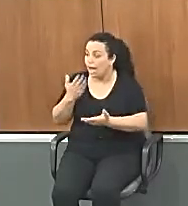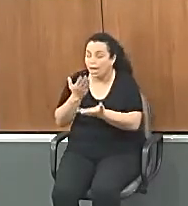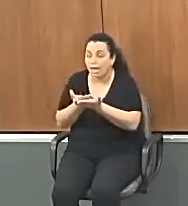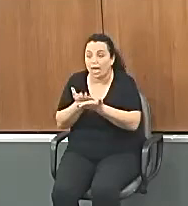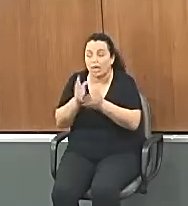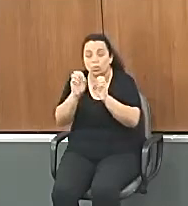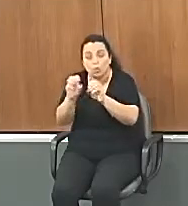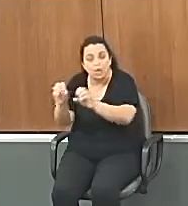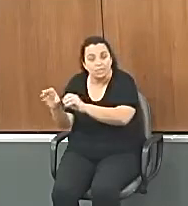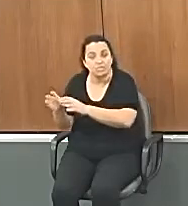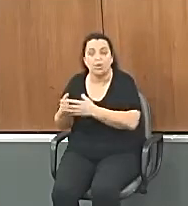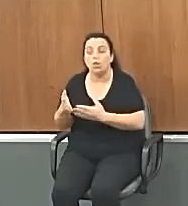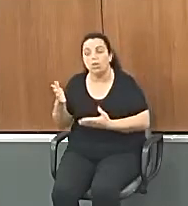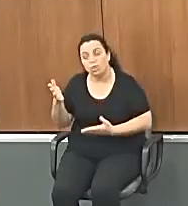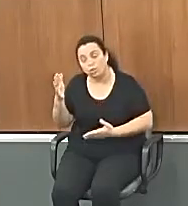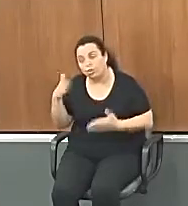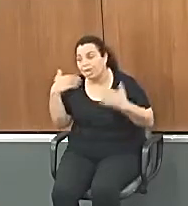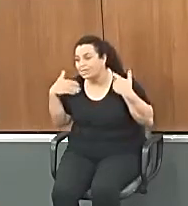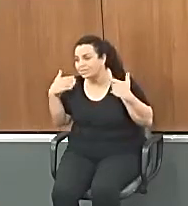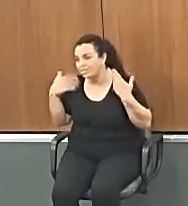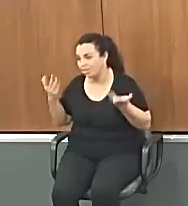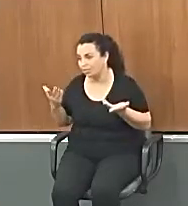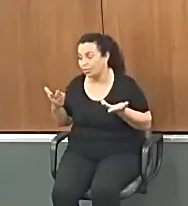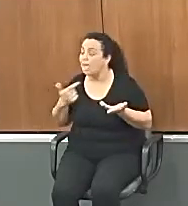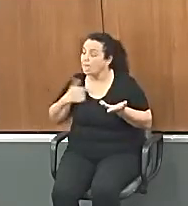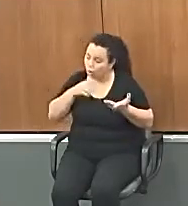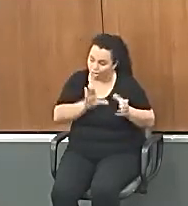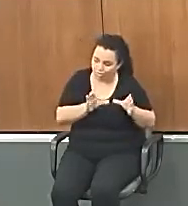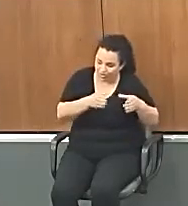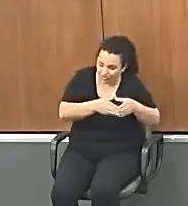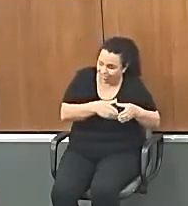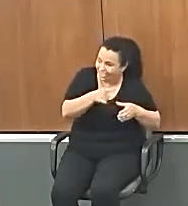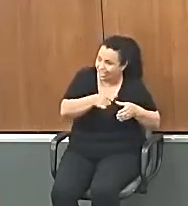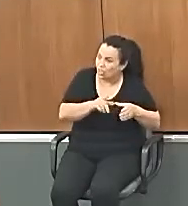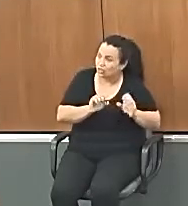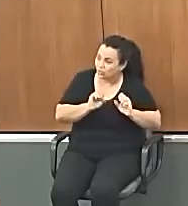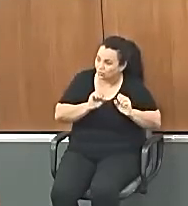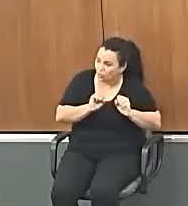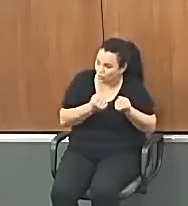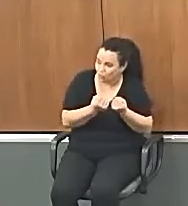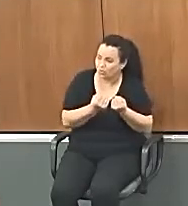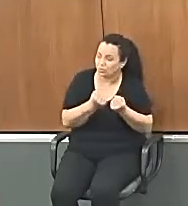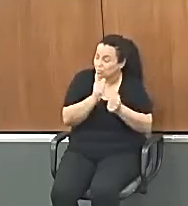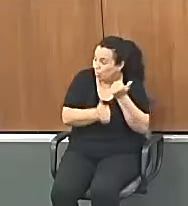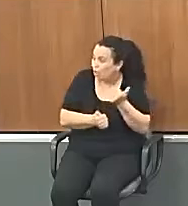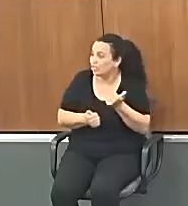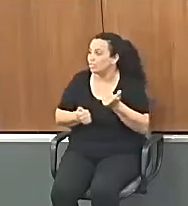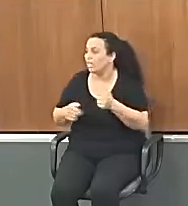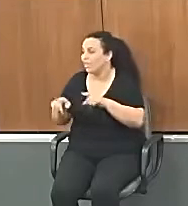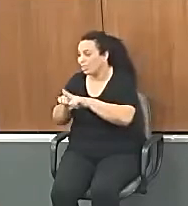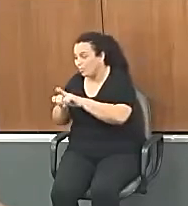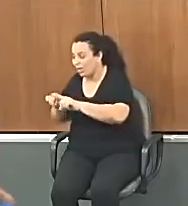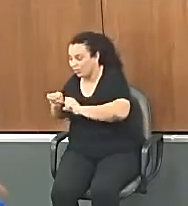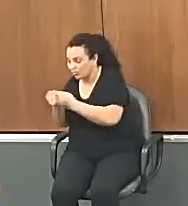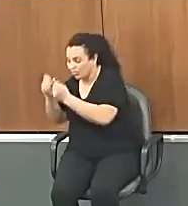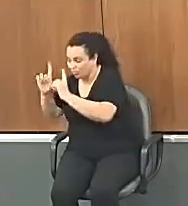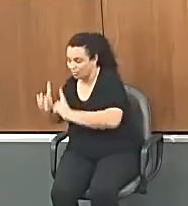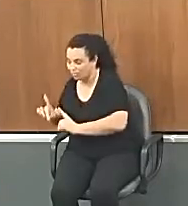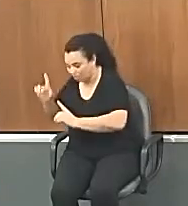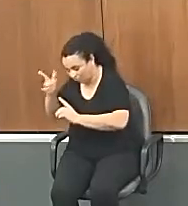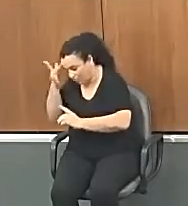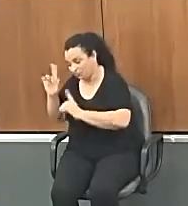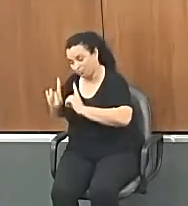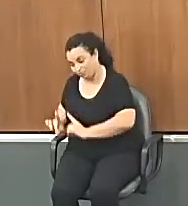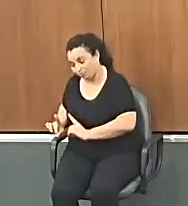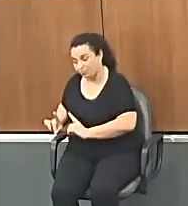então esse conjunto é da comissão de esporte com a comissão do deficiente é de extrema importância e foi com